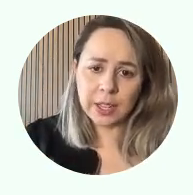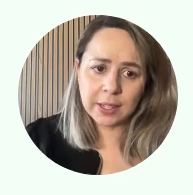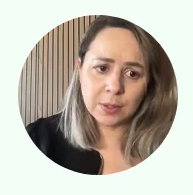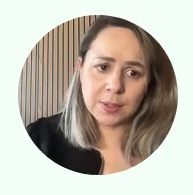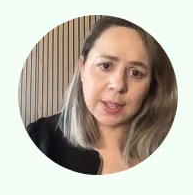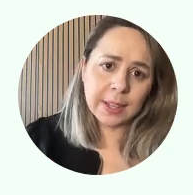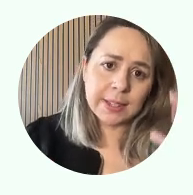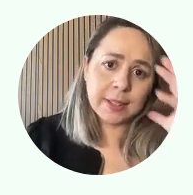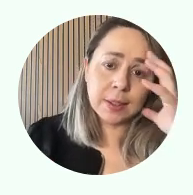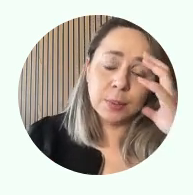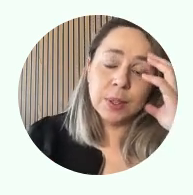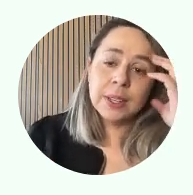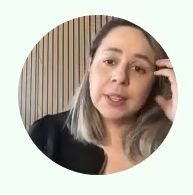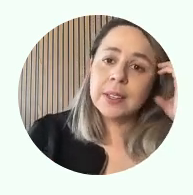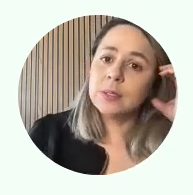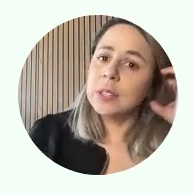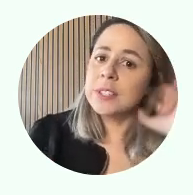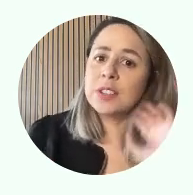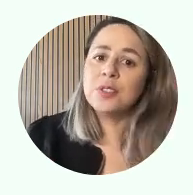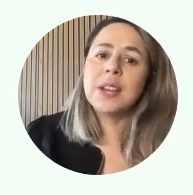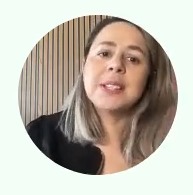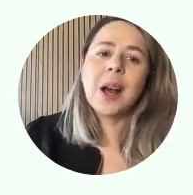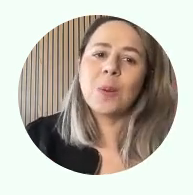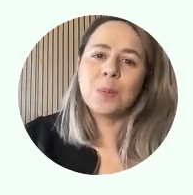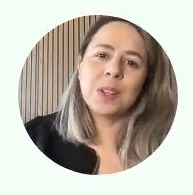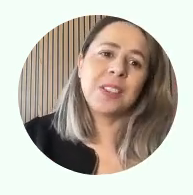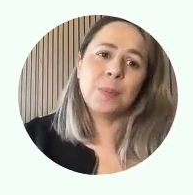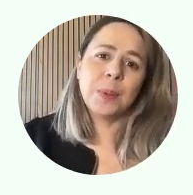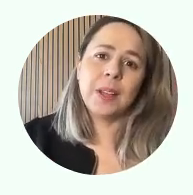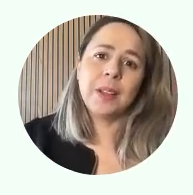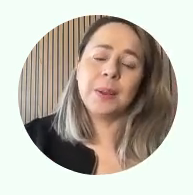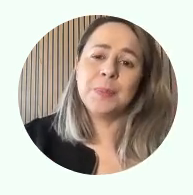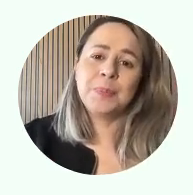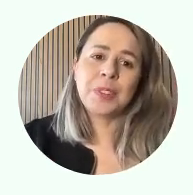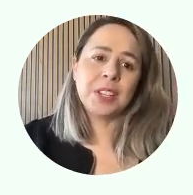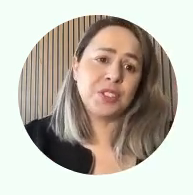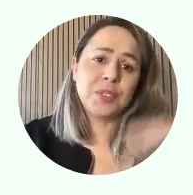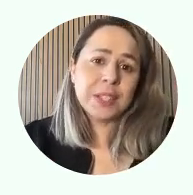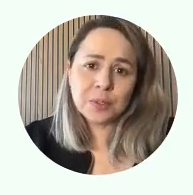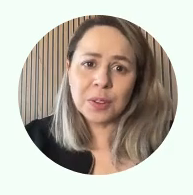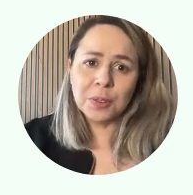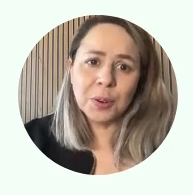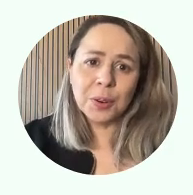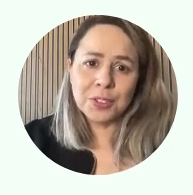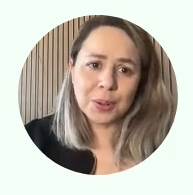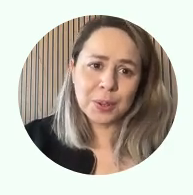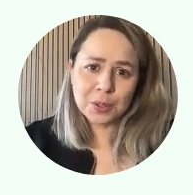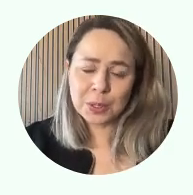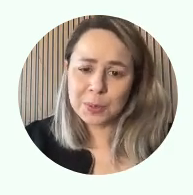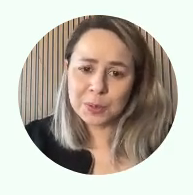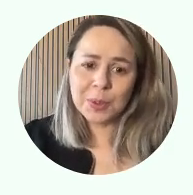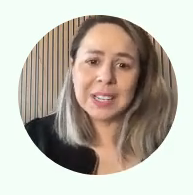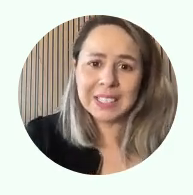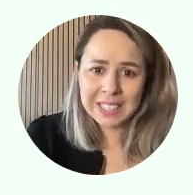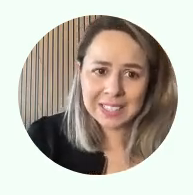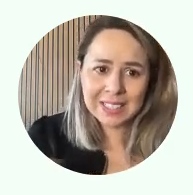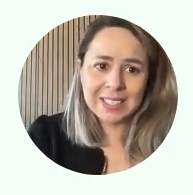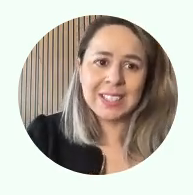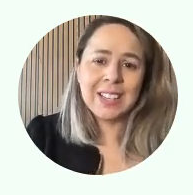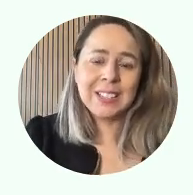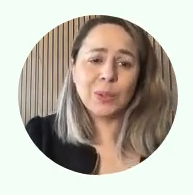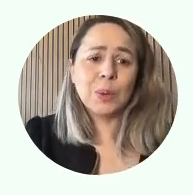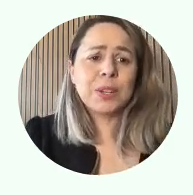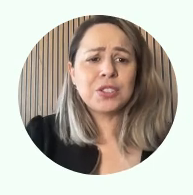né, de regras sociais. Então, toda vez que a gente faz algo que a gente faz um favor, geralmente outra pessoa